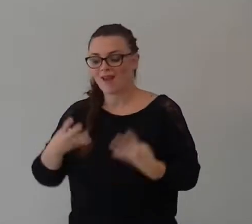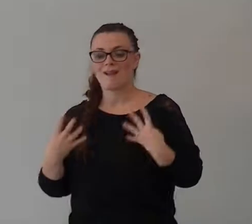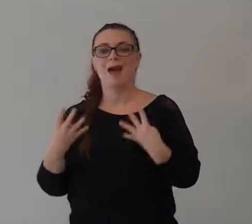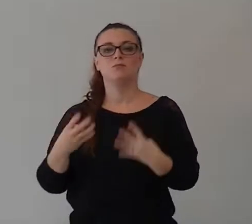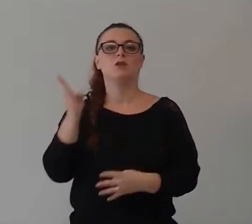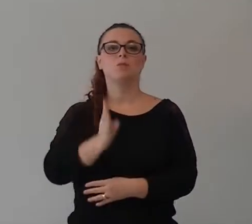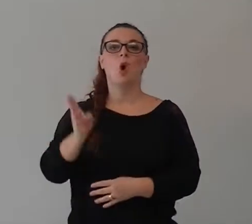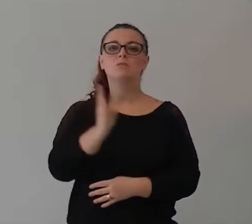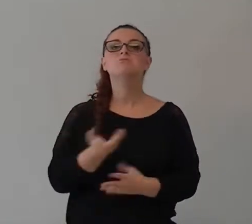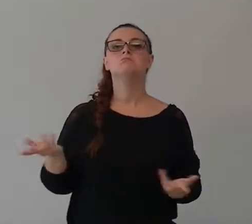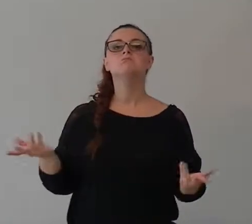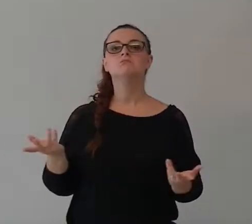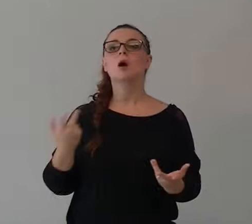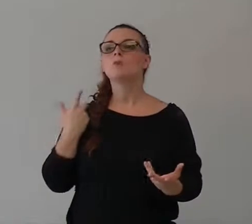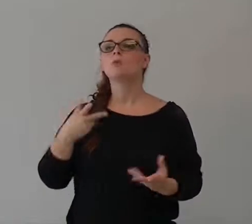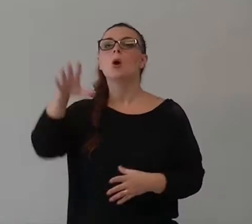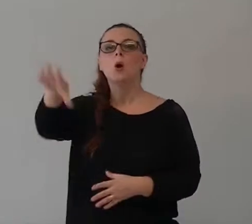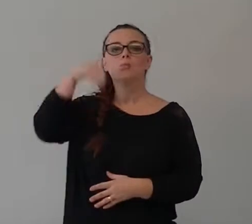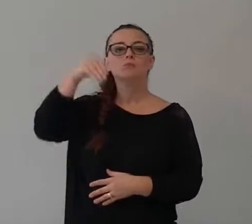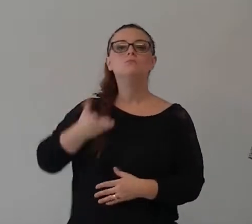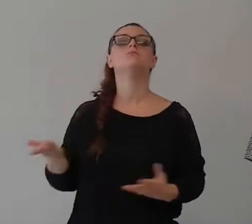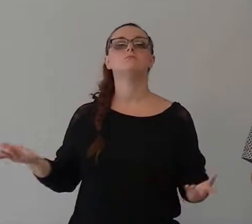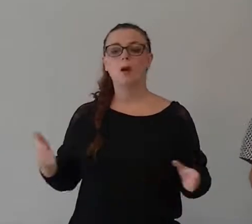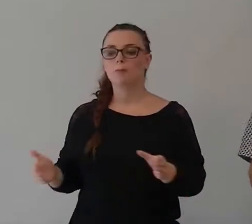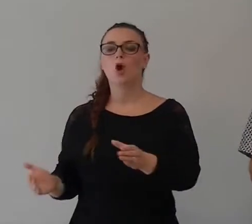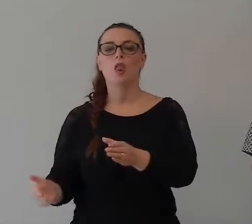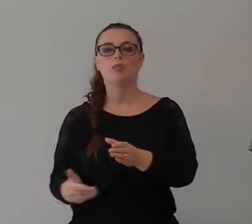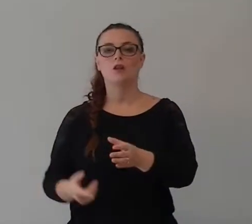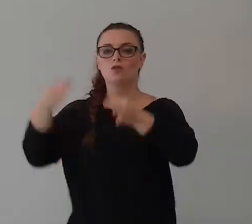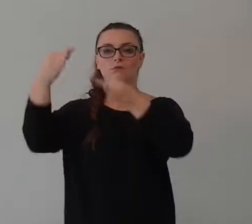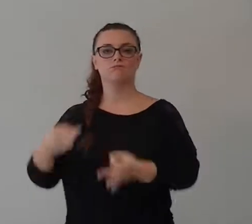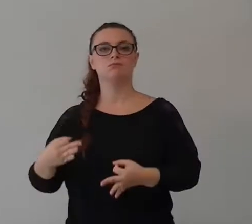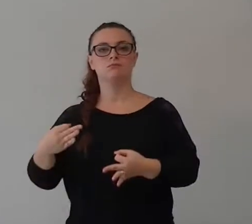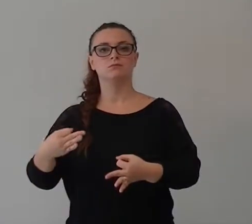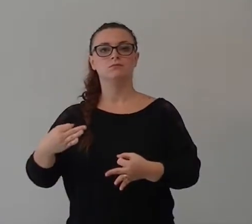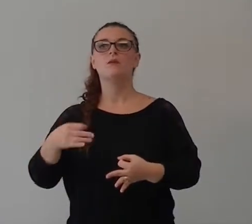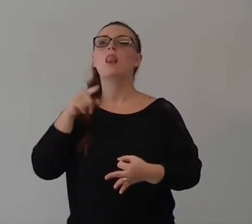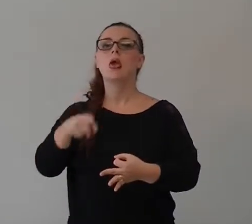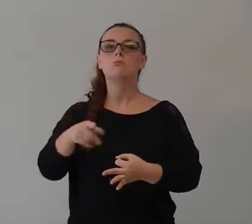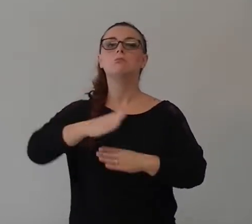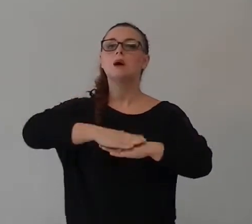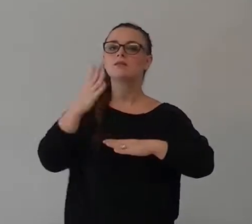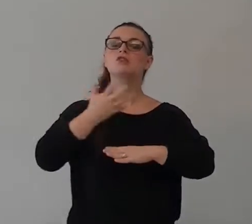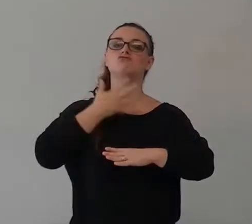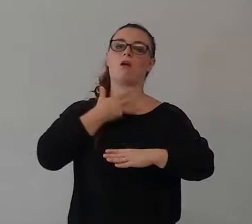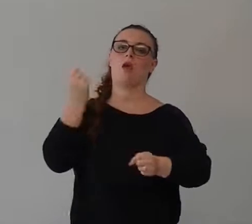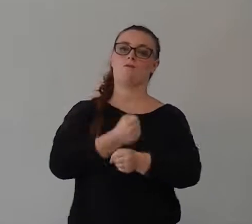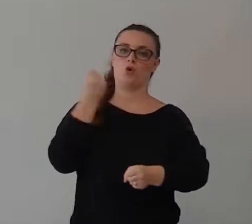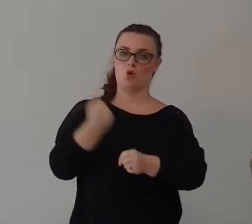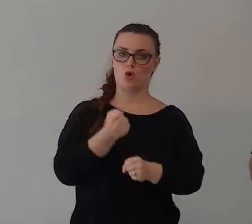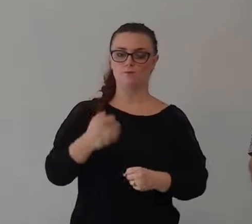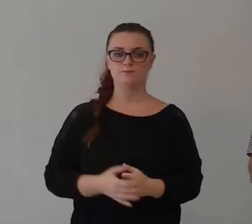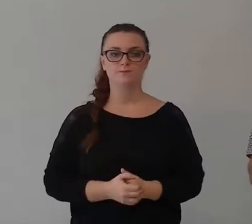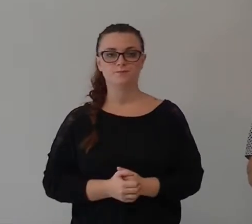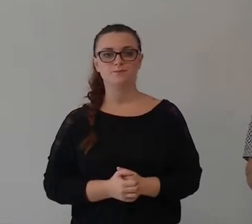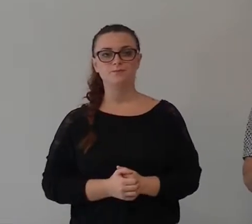Boaz ha assunto Ruth come spigolatrice ufficiale. Quindi lei la mattina va al suo lavoro, Tra l'altro